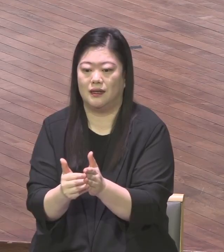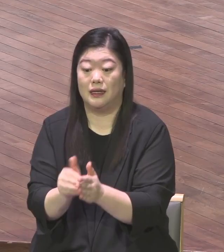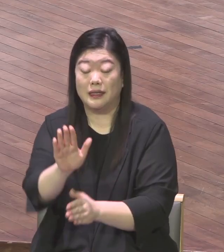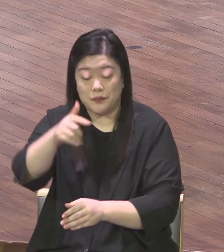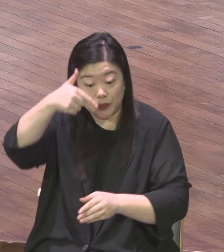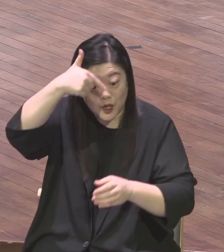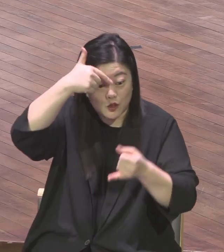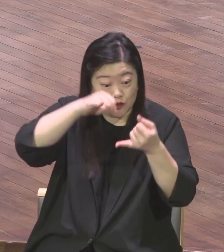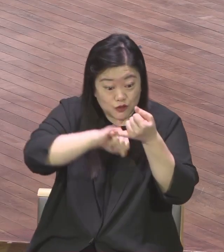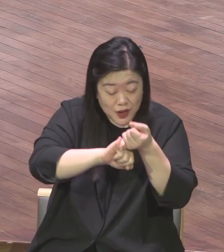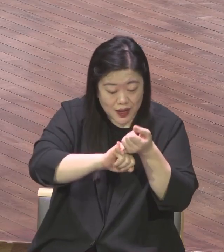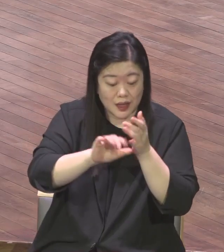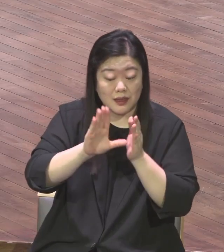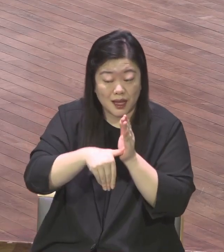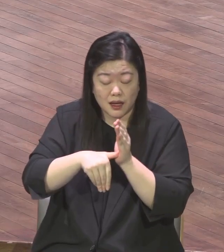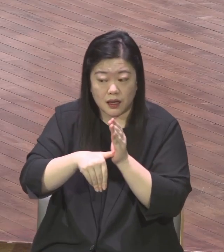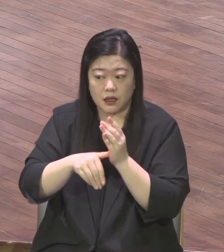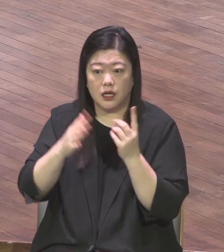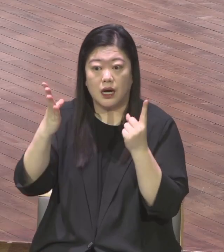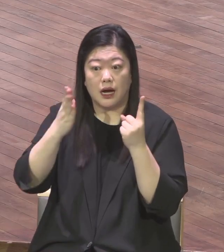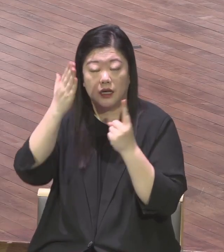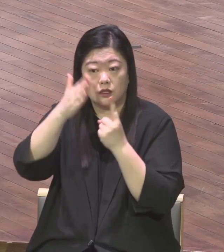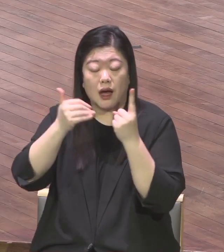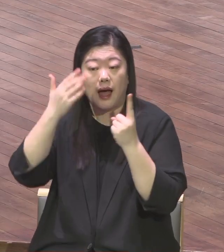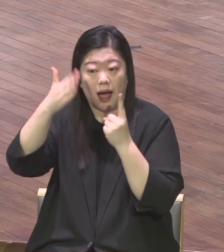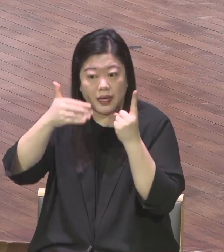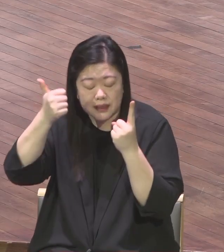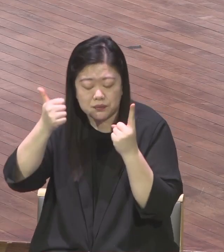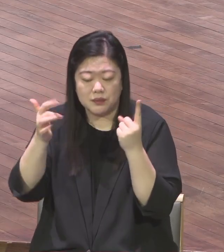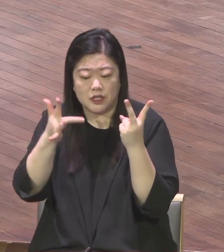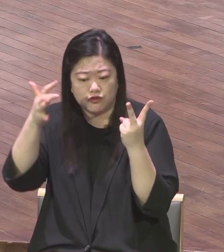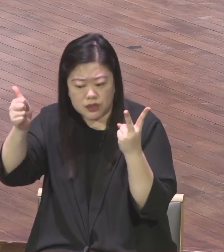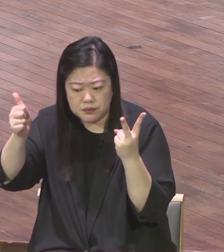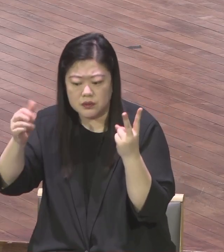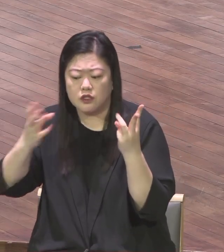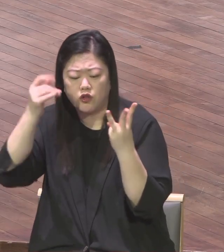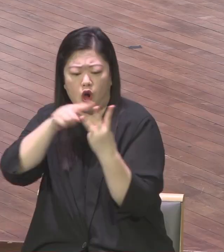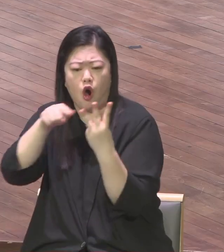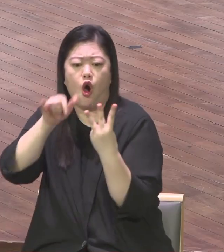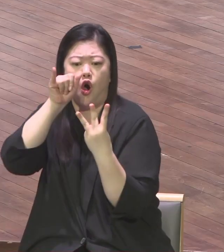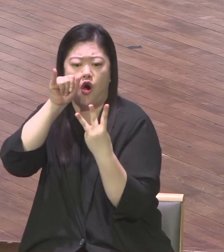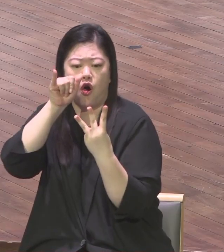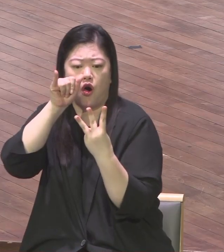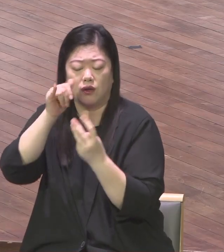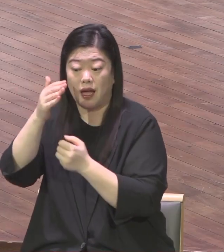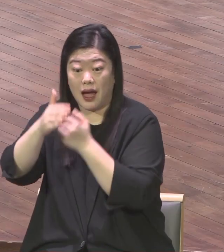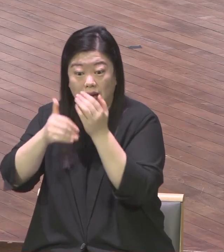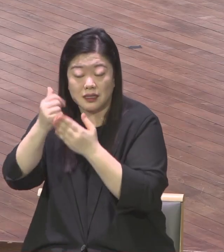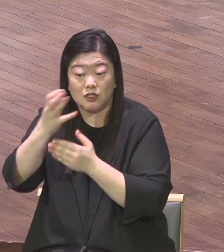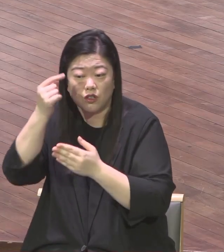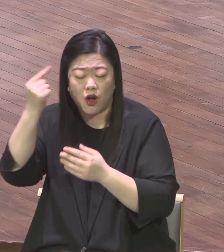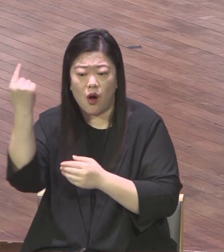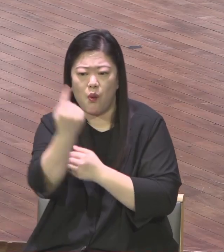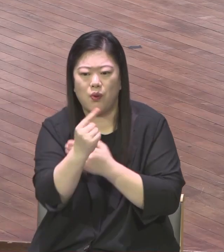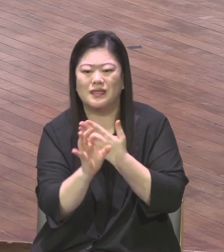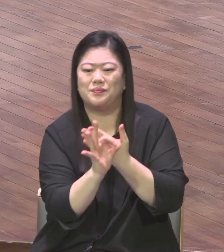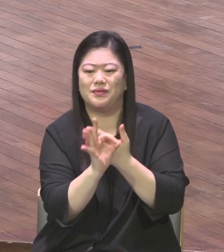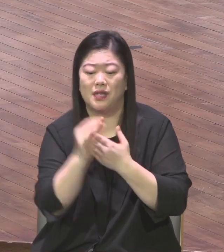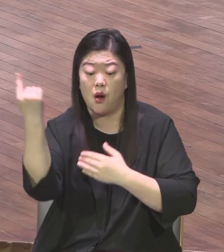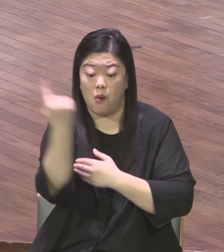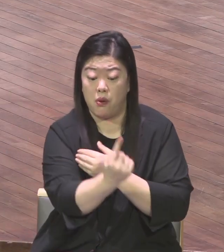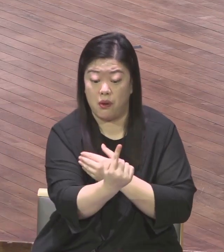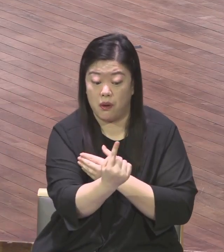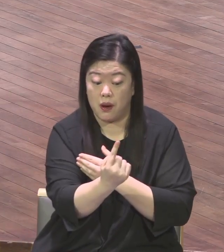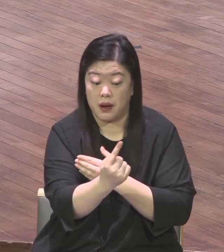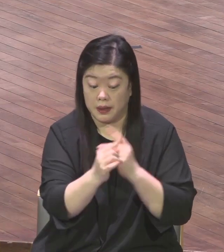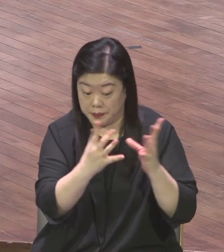성령이 계셨지만은 성령이 오셨다가 떠났다 그랬어요. 그때는 성령 시대가 아니기 때문에.